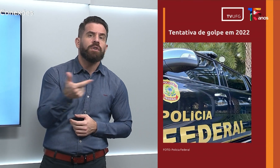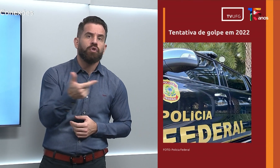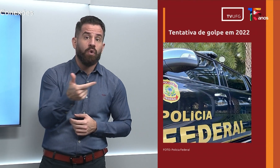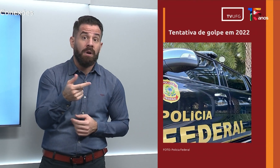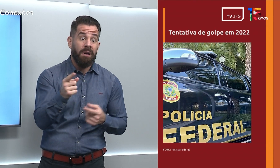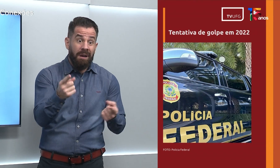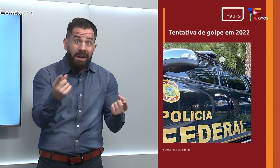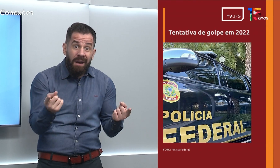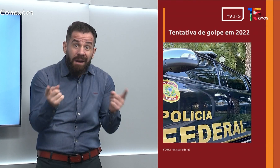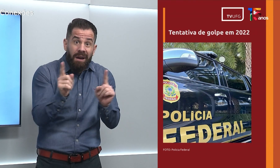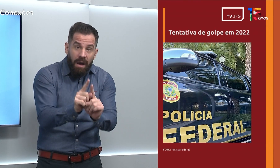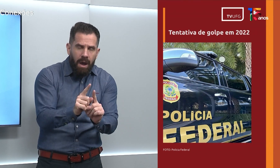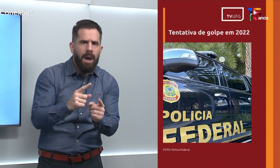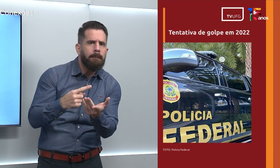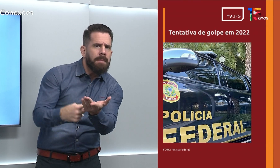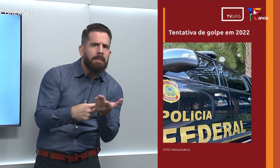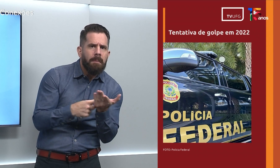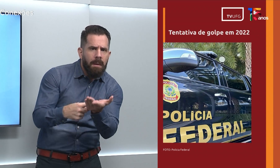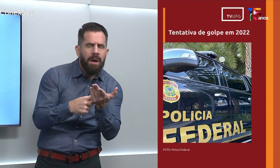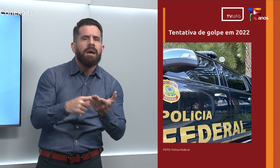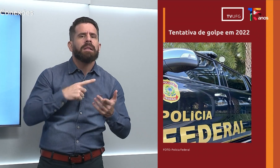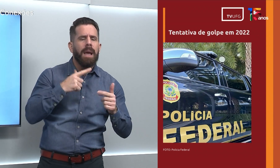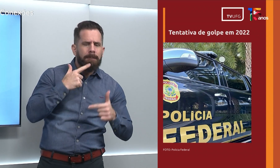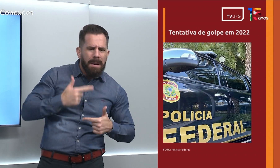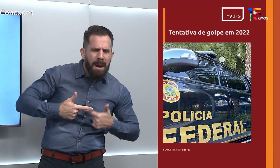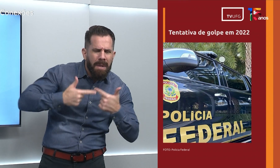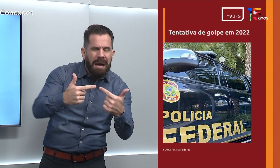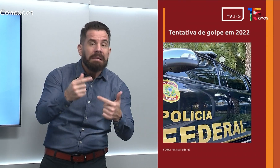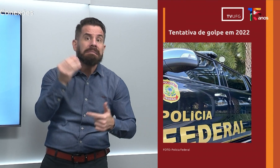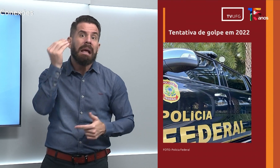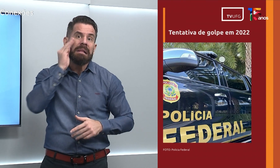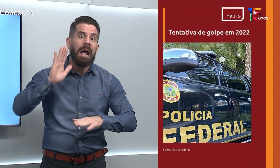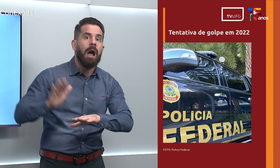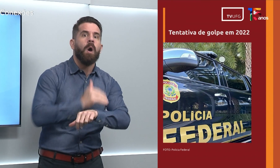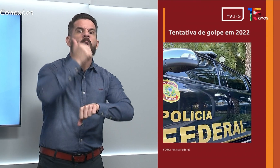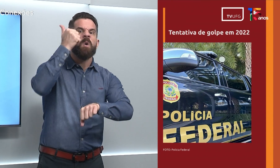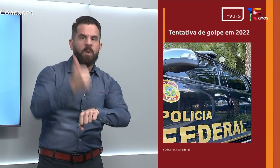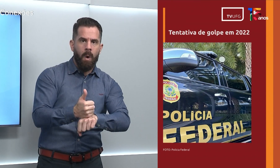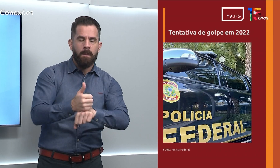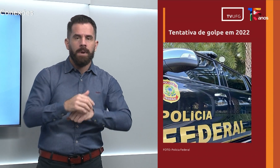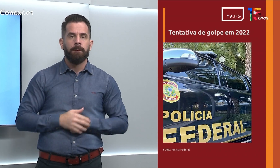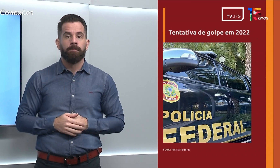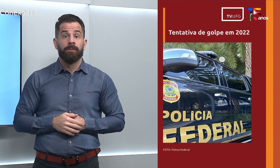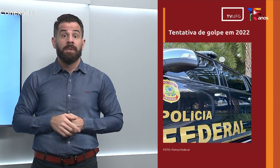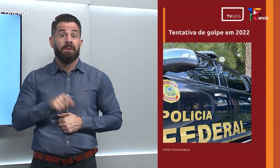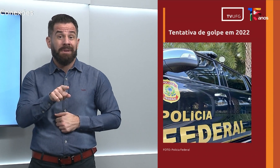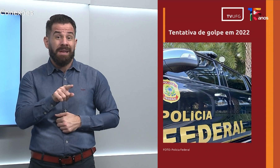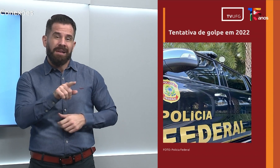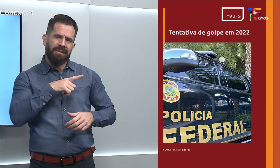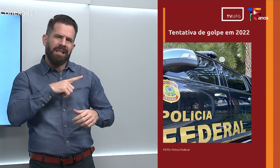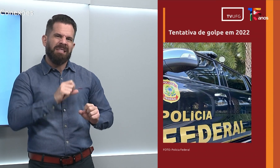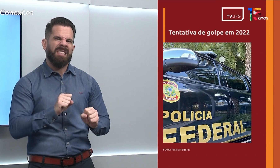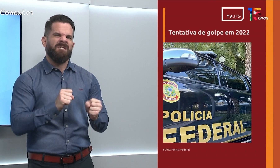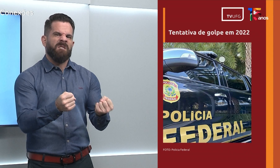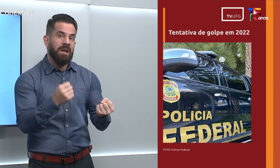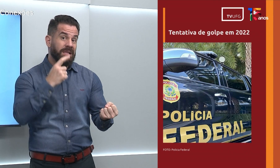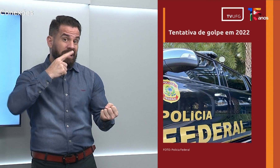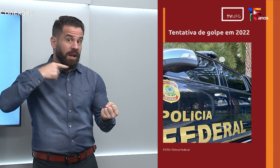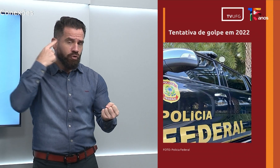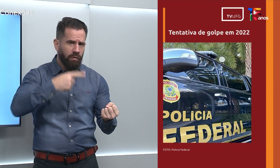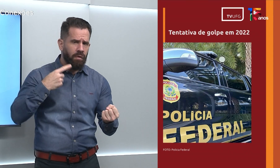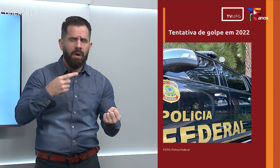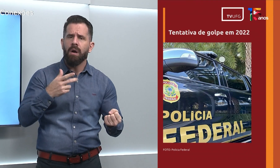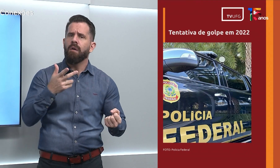apresentadas ações que possibilitariam um golpe. Já a defesa do ex-presidente Jair Bolsonaro tem dito que ele